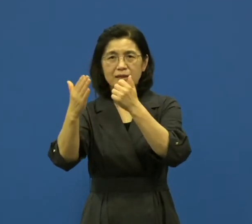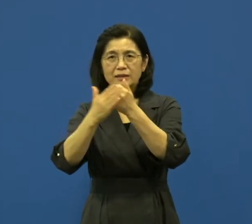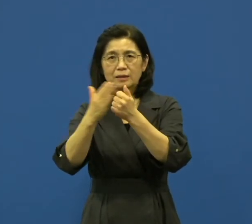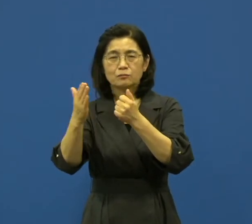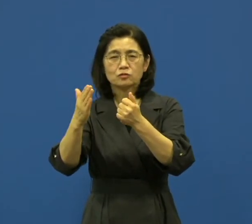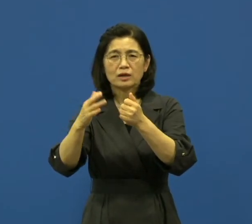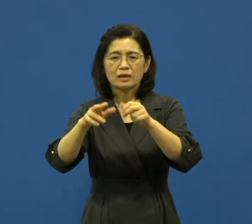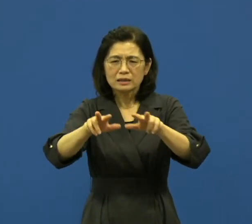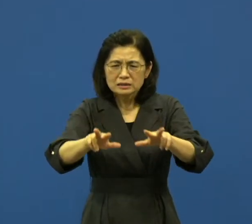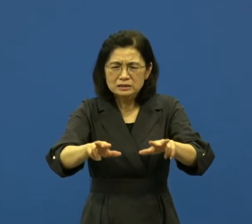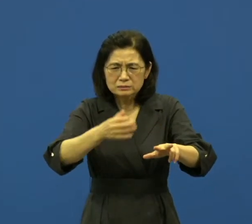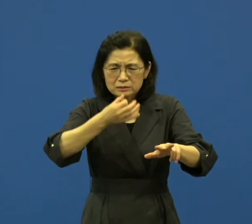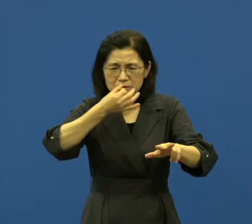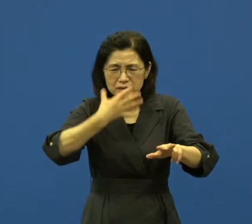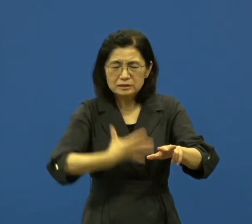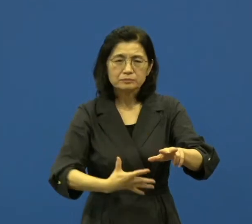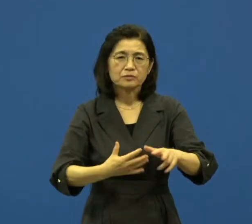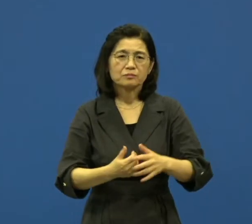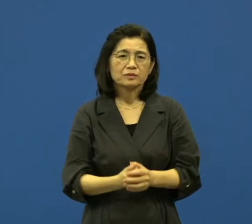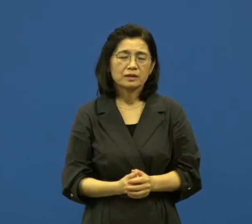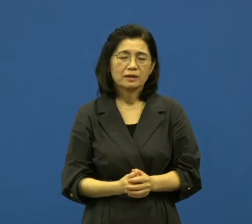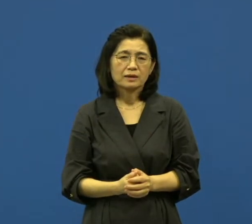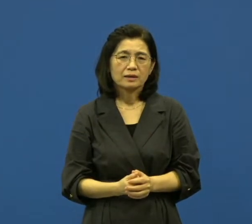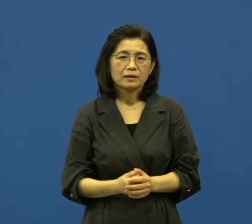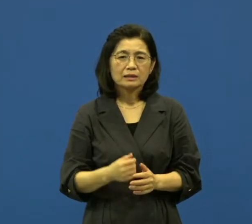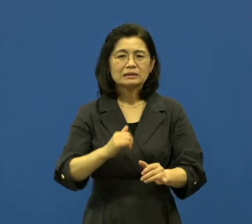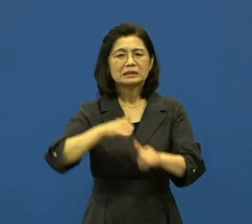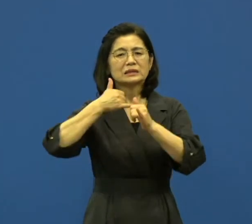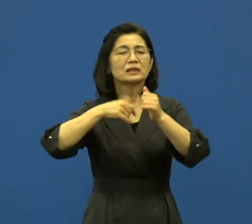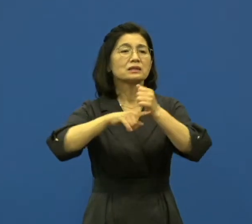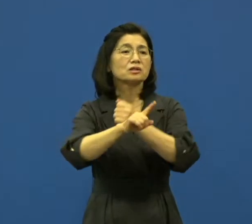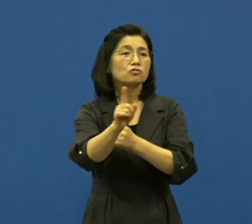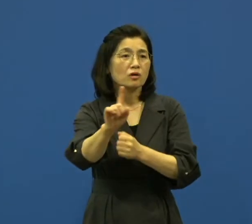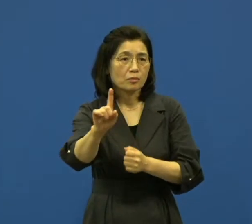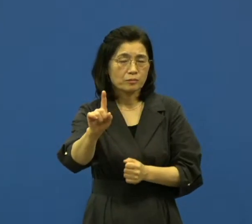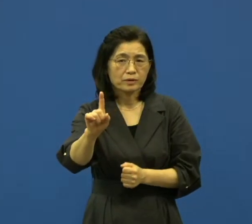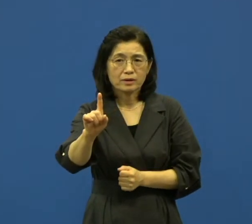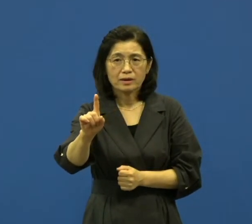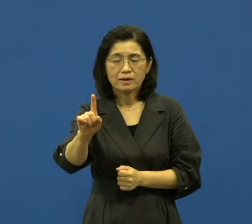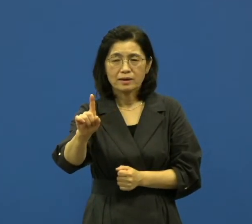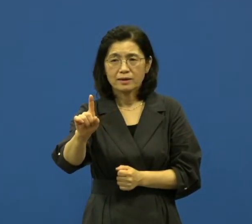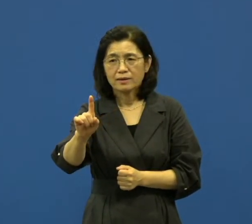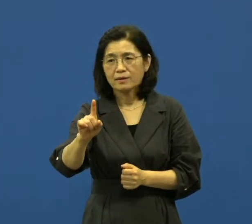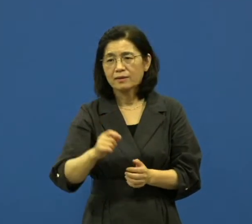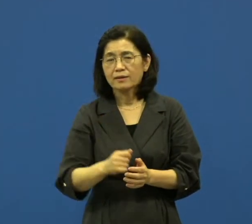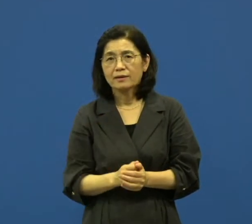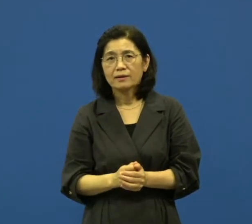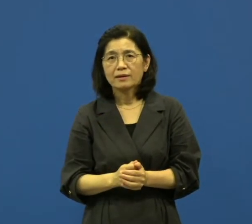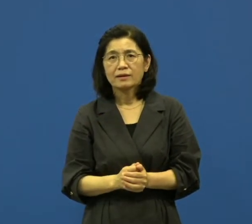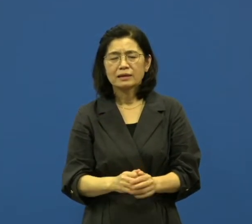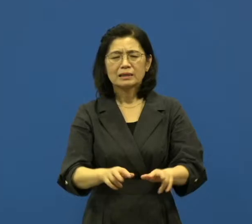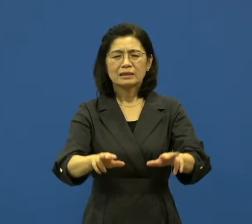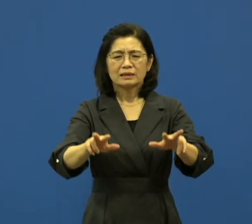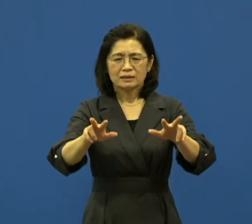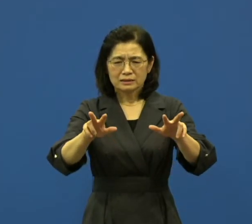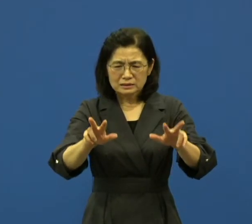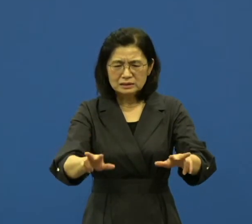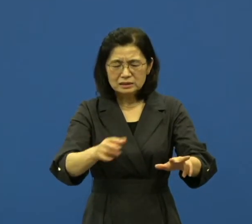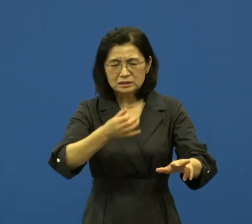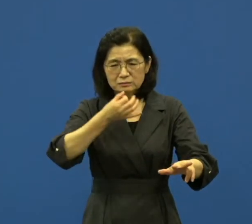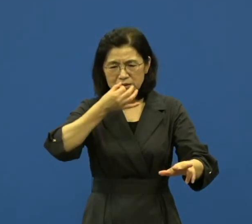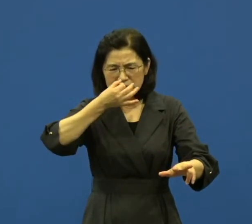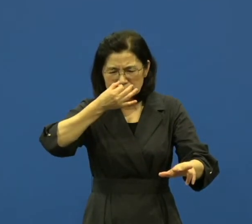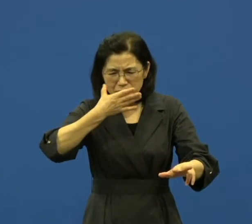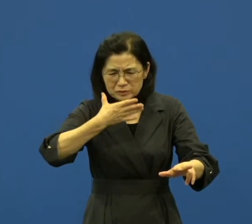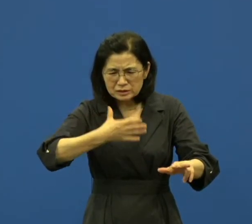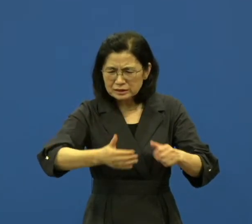지금 힘들어서 힘든 게 아니에요. 왜 사람들이 자기의 목숨을 끊는 것입니까? 엄밀히 말하면 현재가 힘들어서가